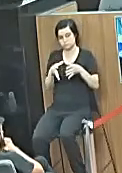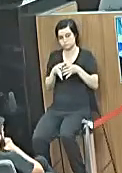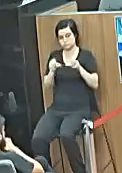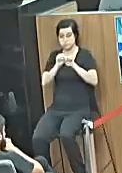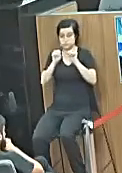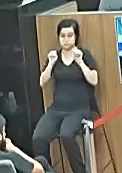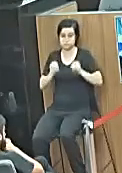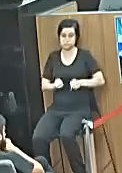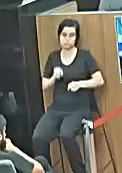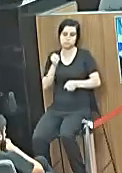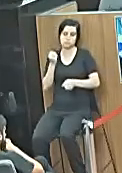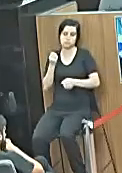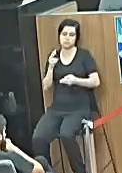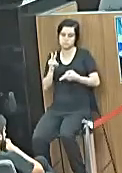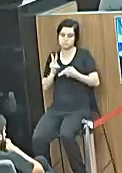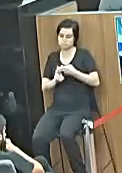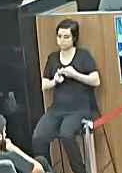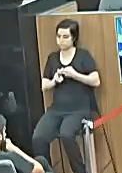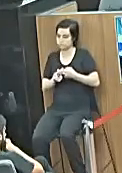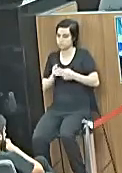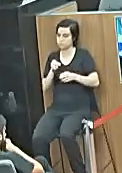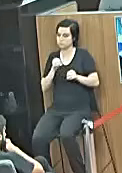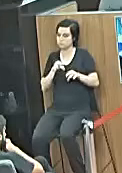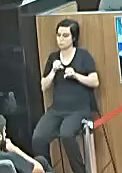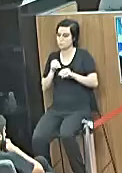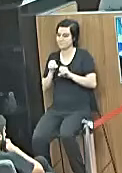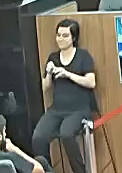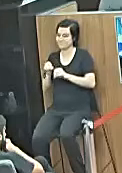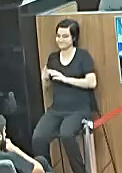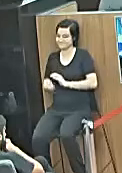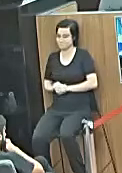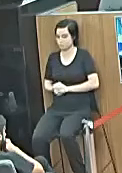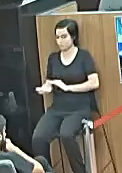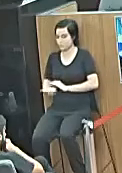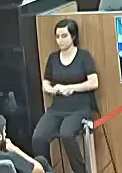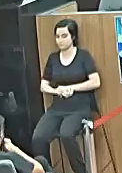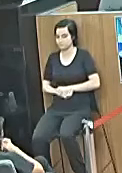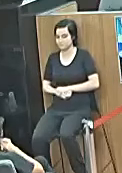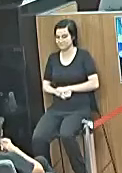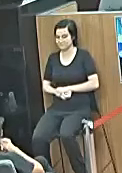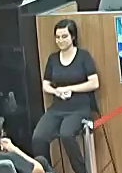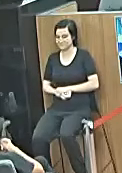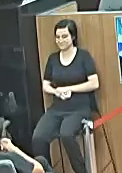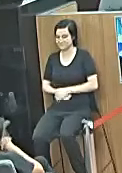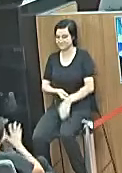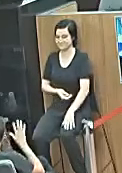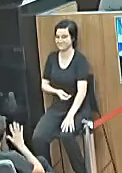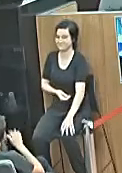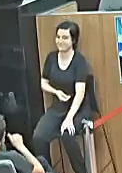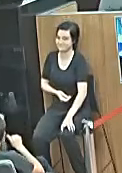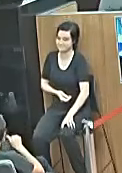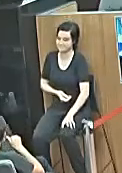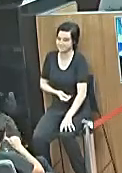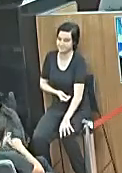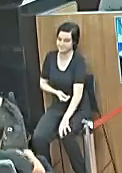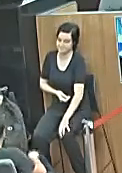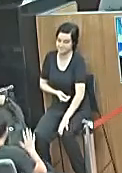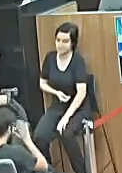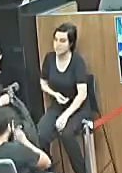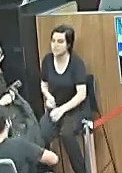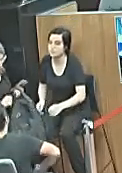socioeducativo como resultado das discussões foram apresentadas sugestões de alteração do bpg